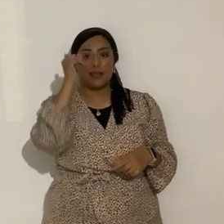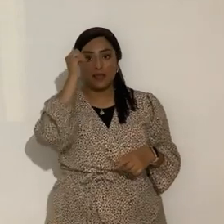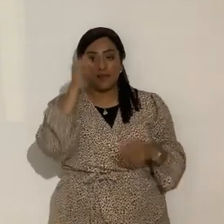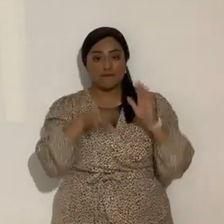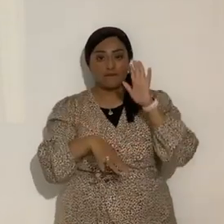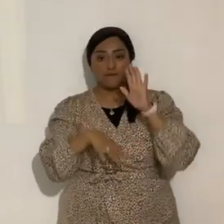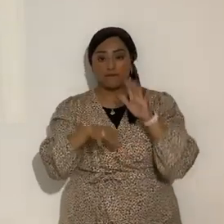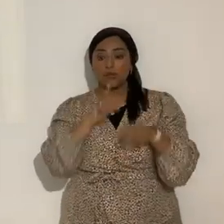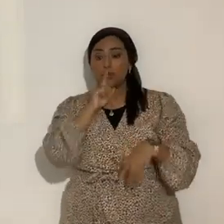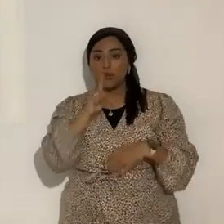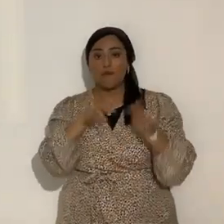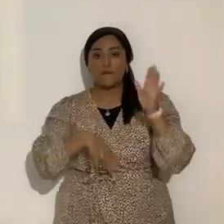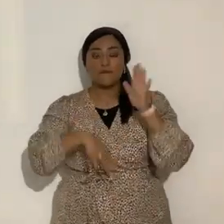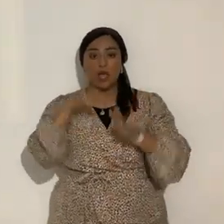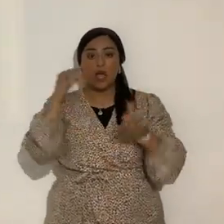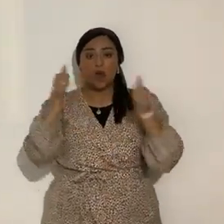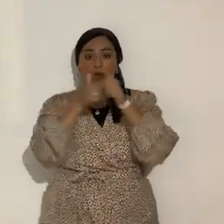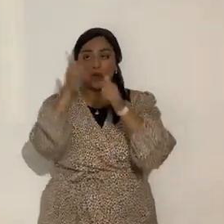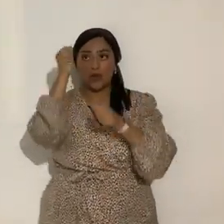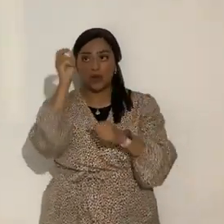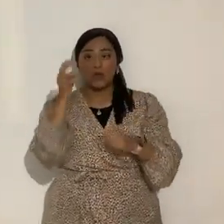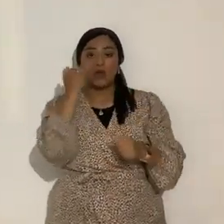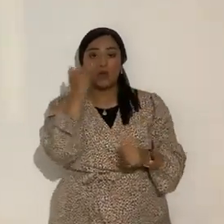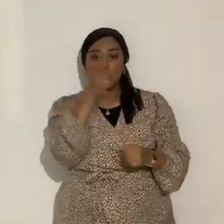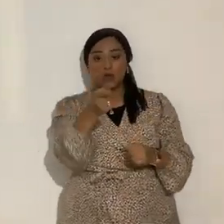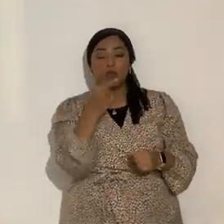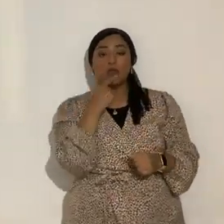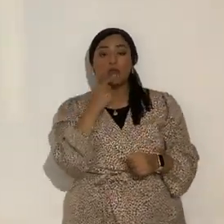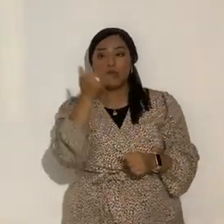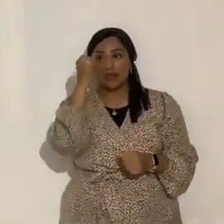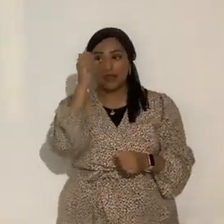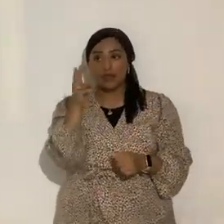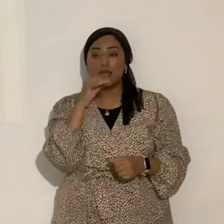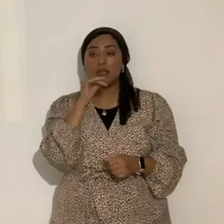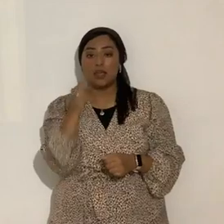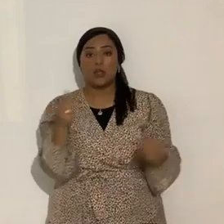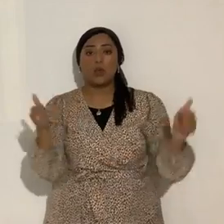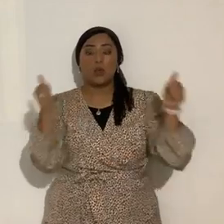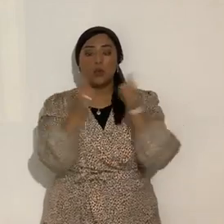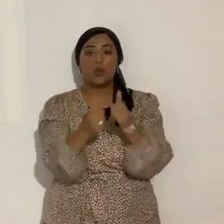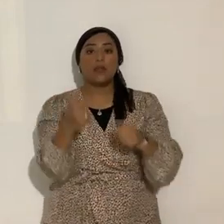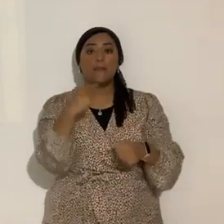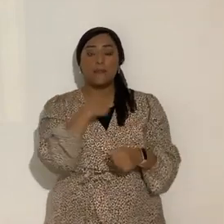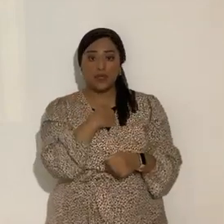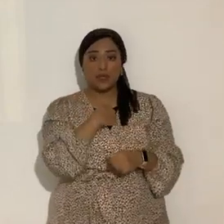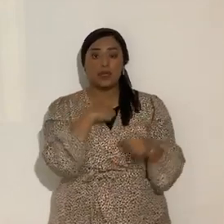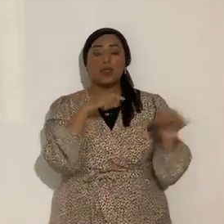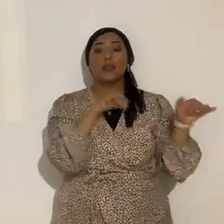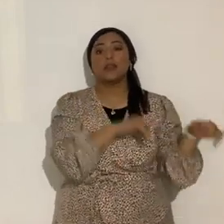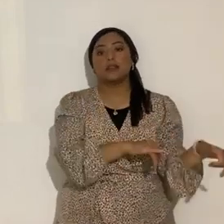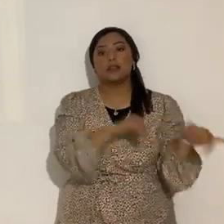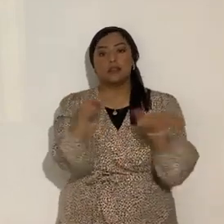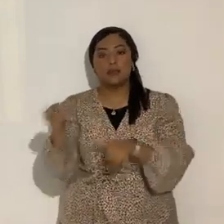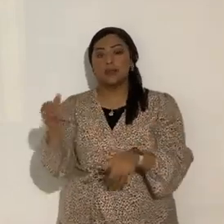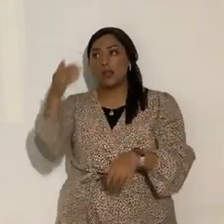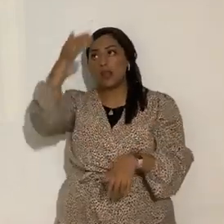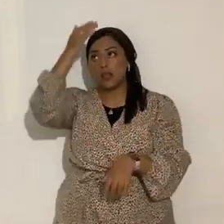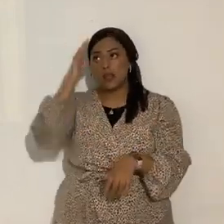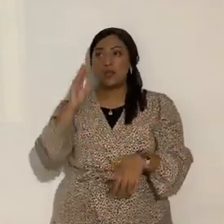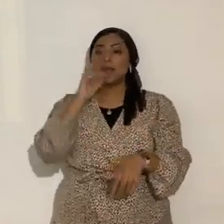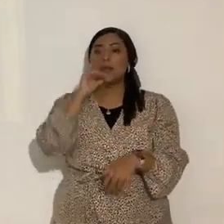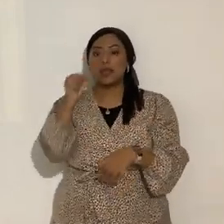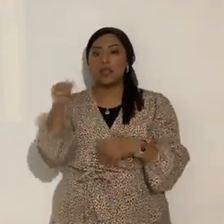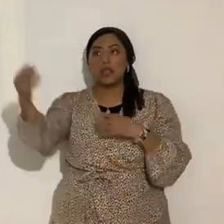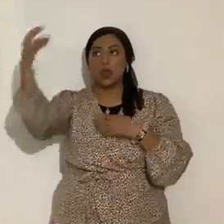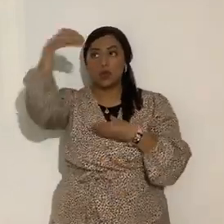encuentra en Él. Si dices, Yahshua está en mí, entonces es igual a que Elohim mismo está